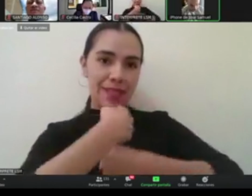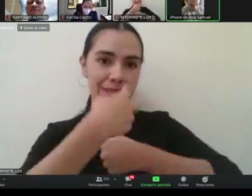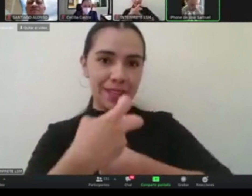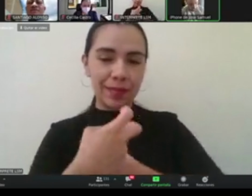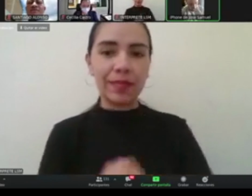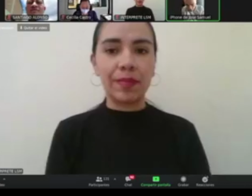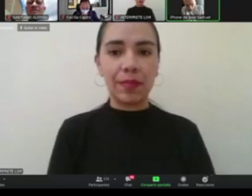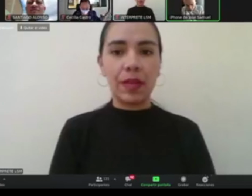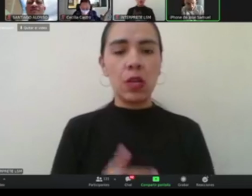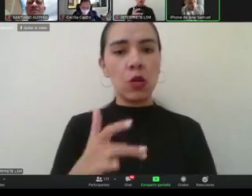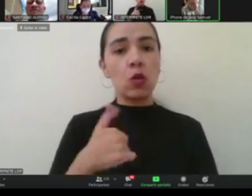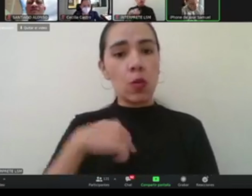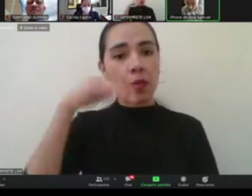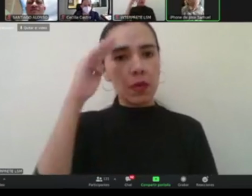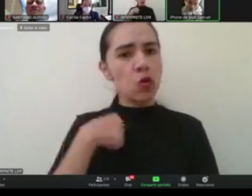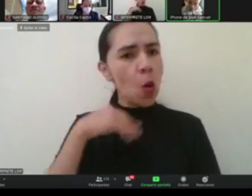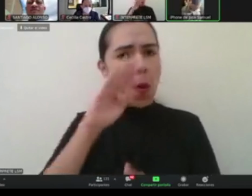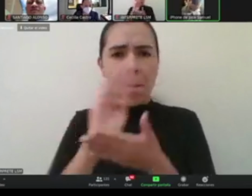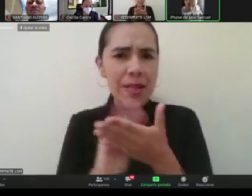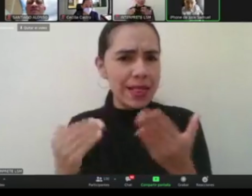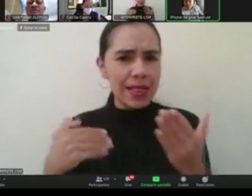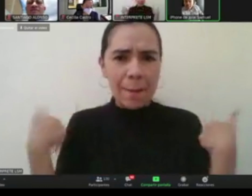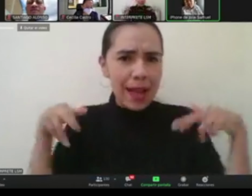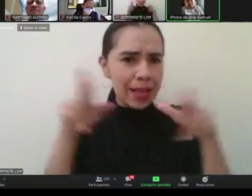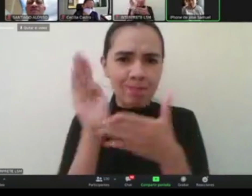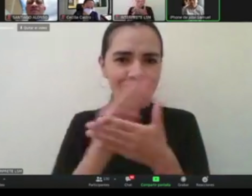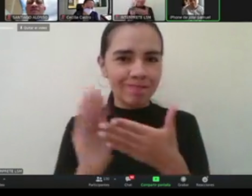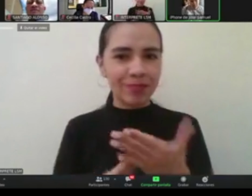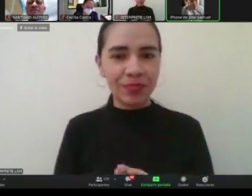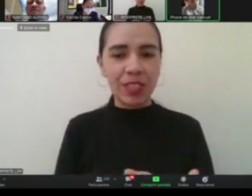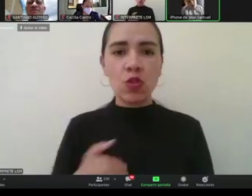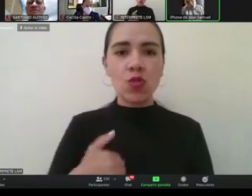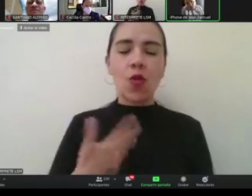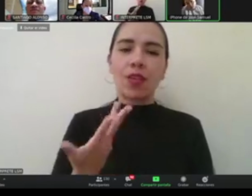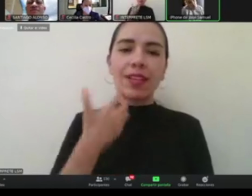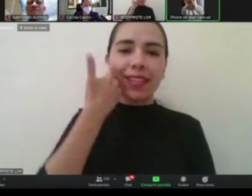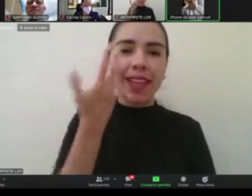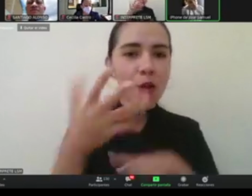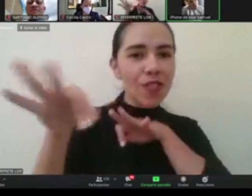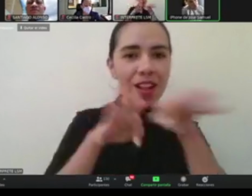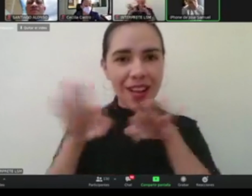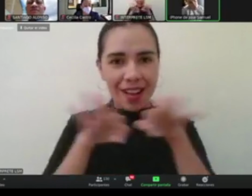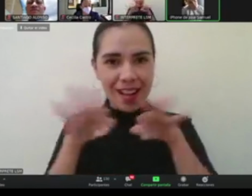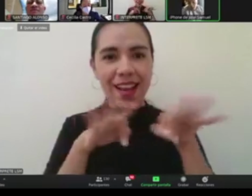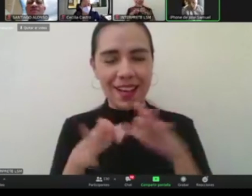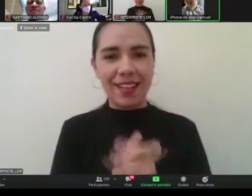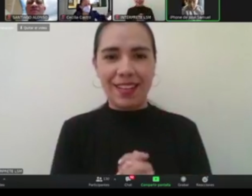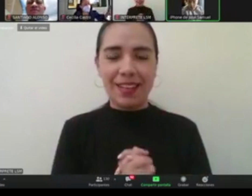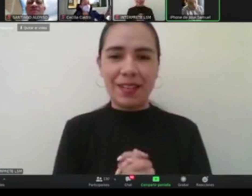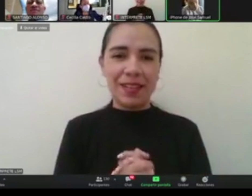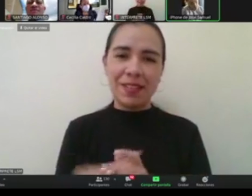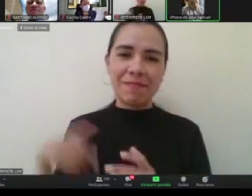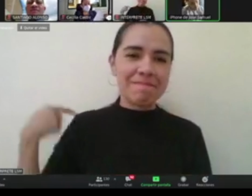Yo me considero un humilde profesor que intenta seguir trabajando por lo que un día vivió.